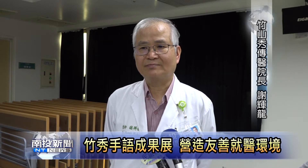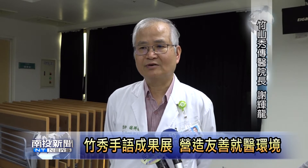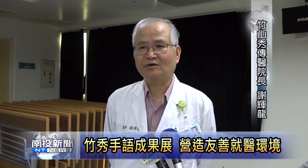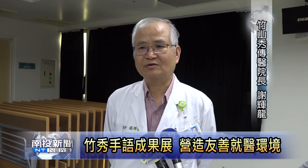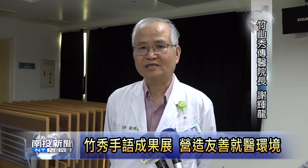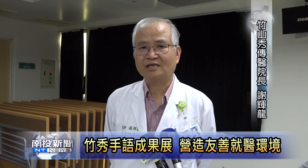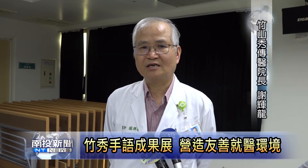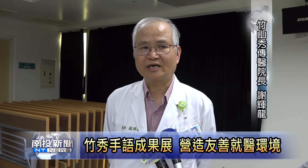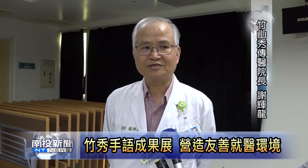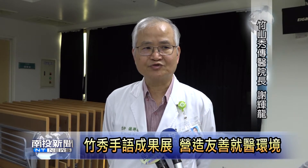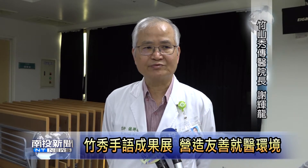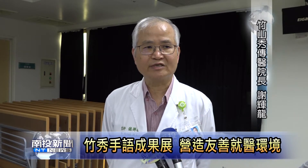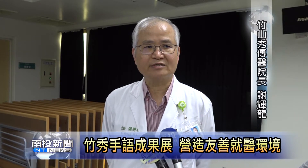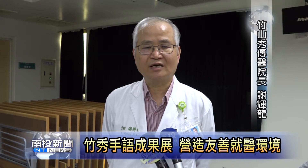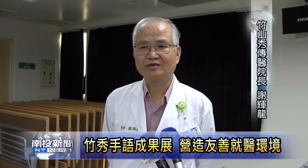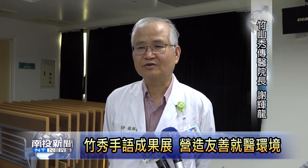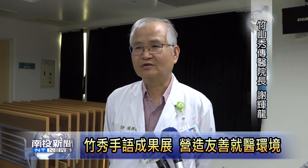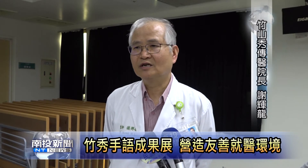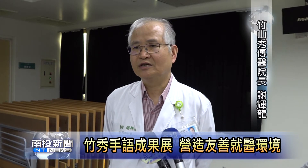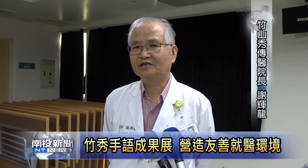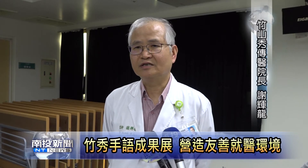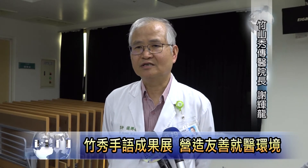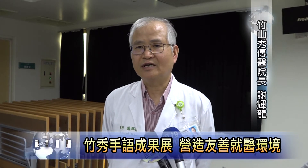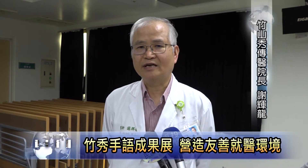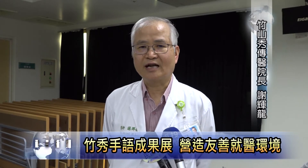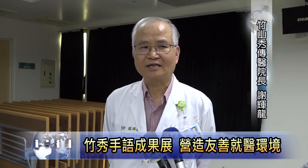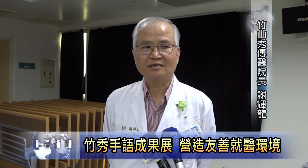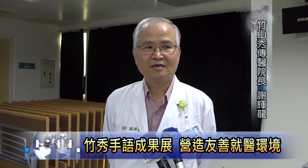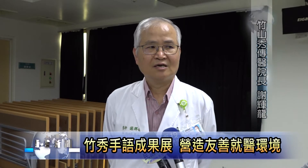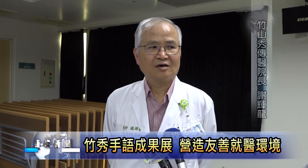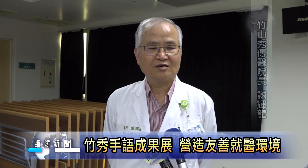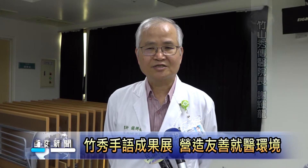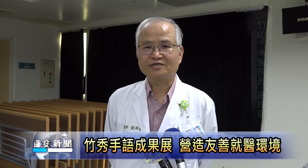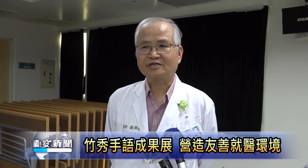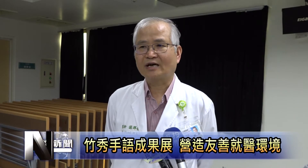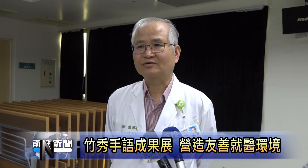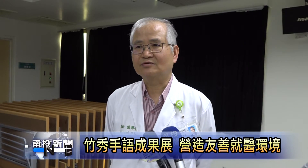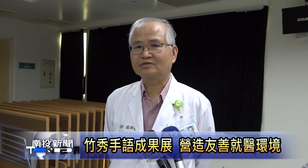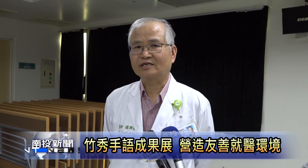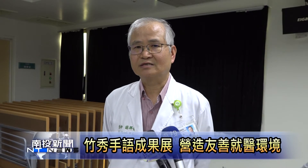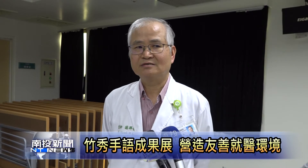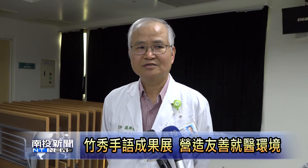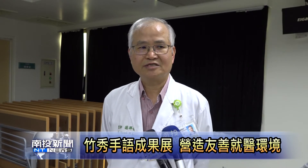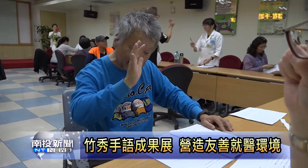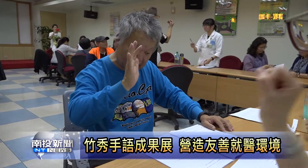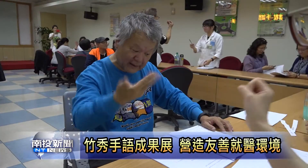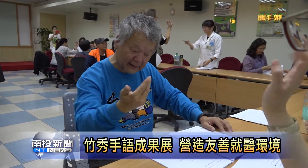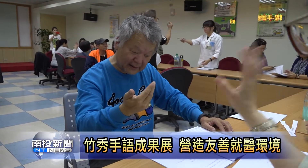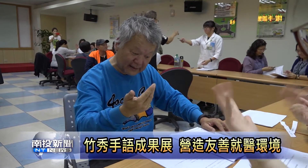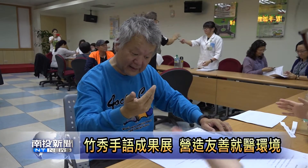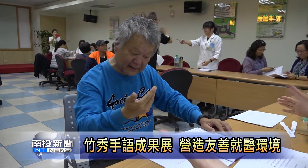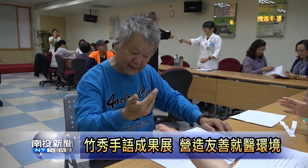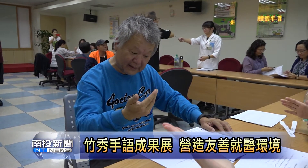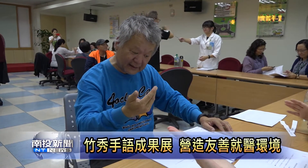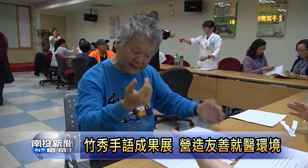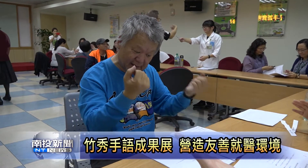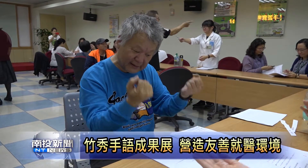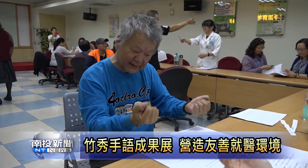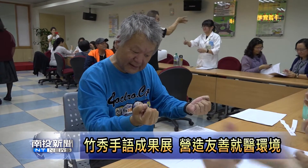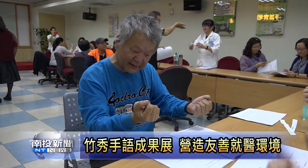包括我想到原住民还有印尼 越南甚至于泰国我想这些既免越来越多实际上我们